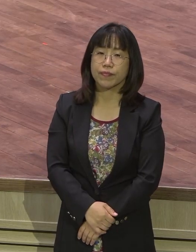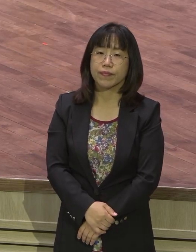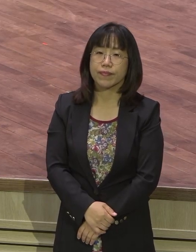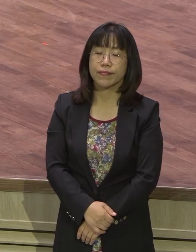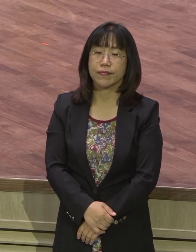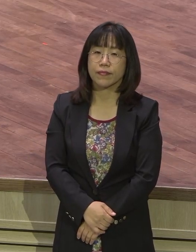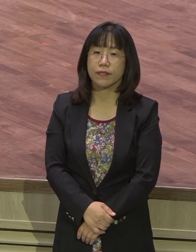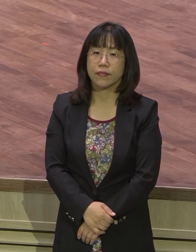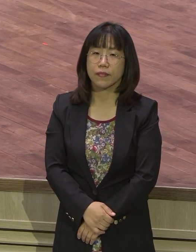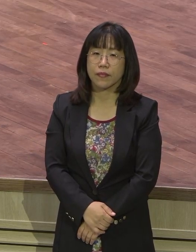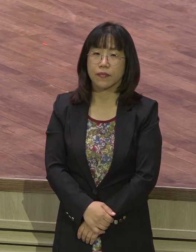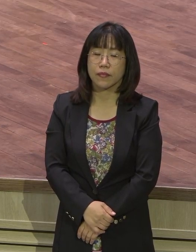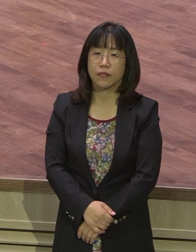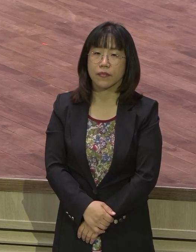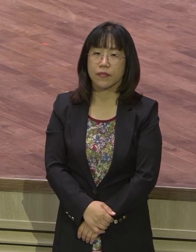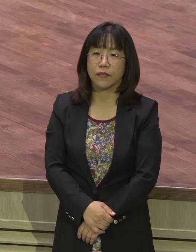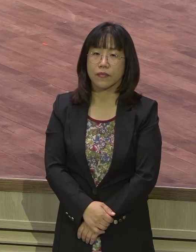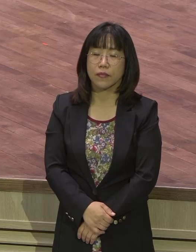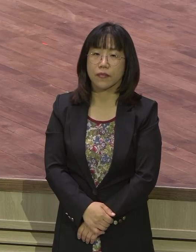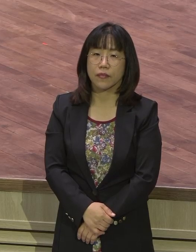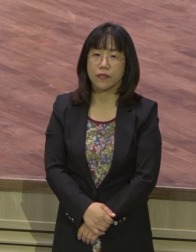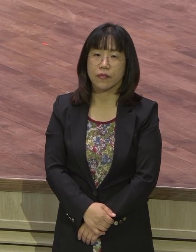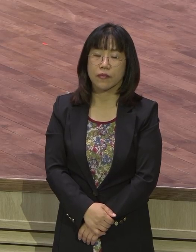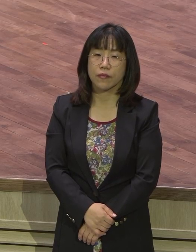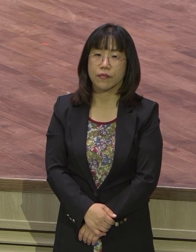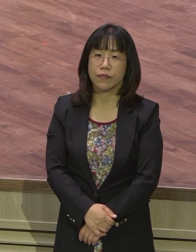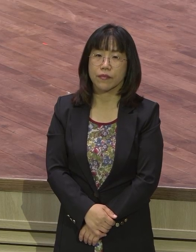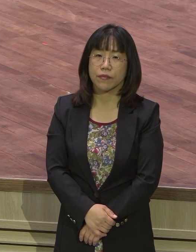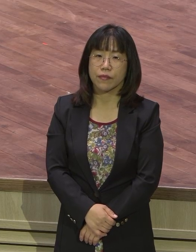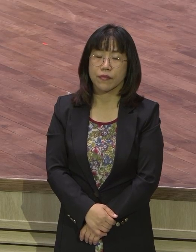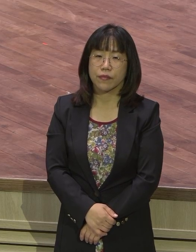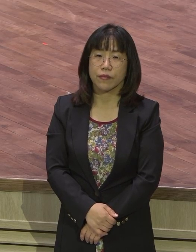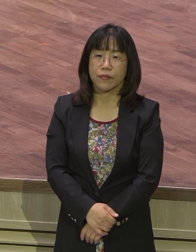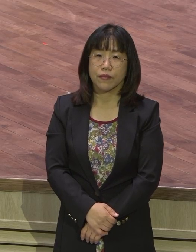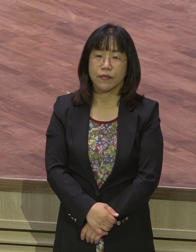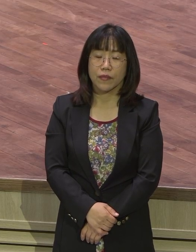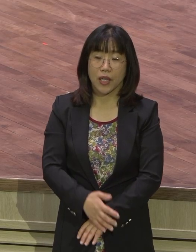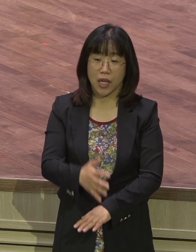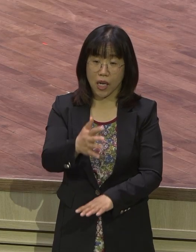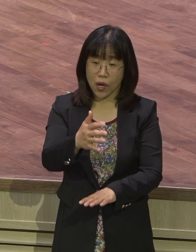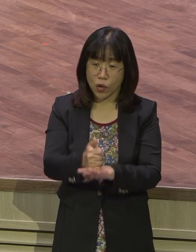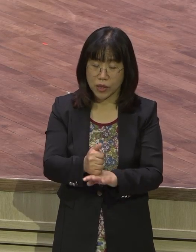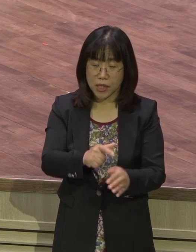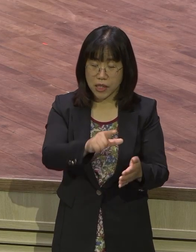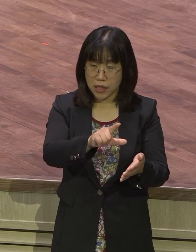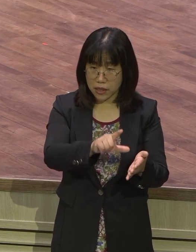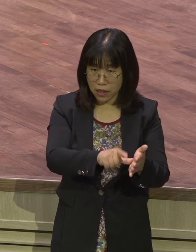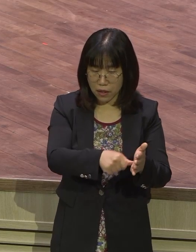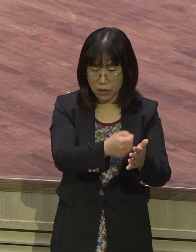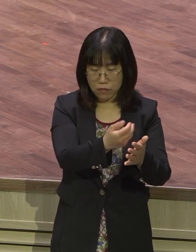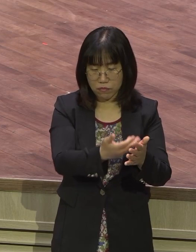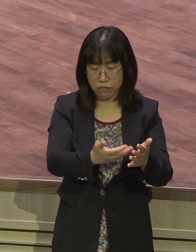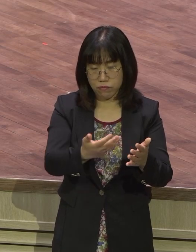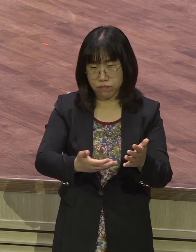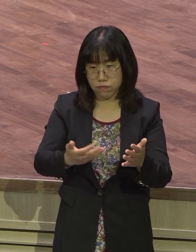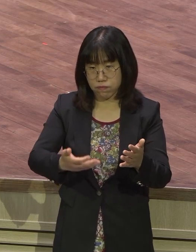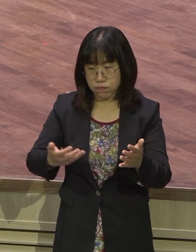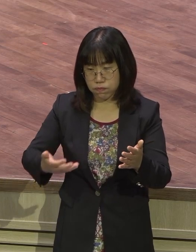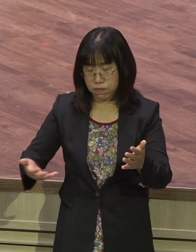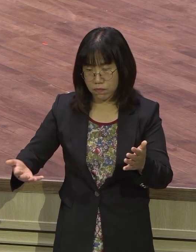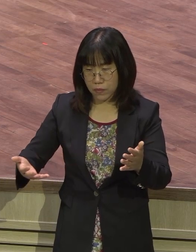시간이 지나면서 아예 현장 예배 대면